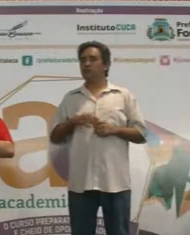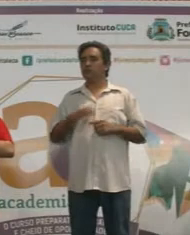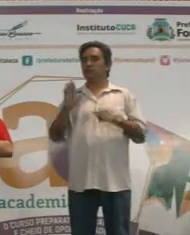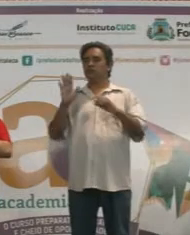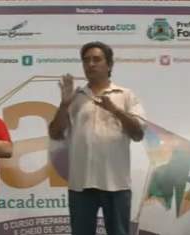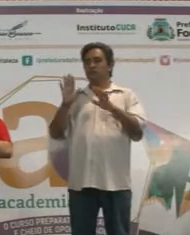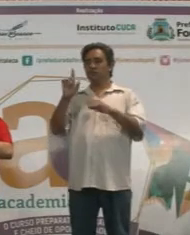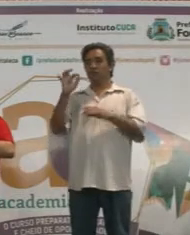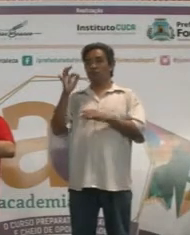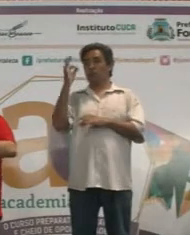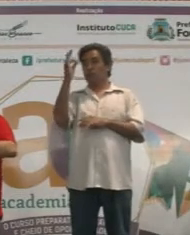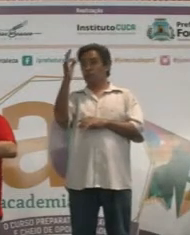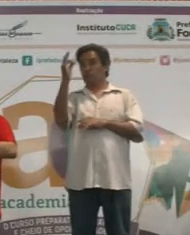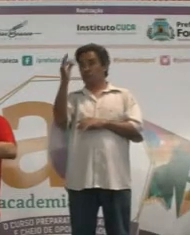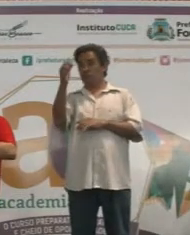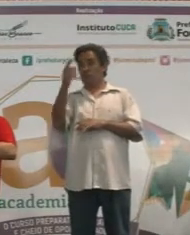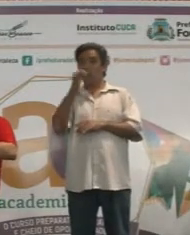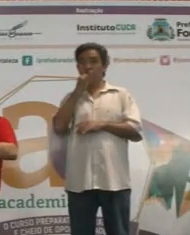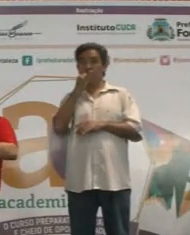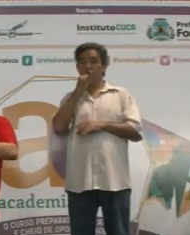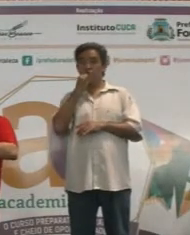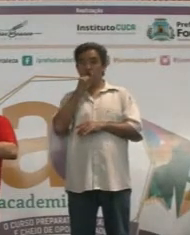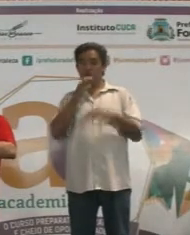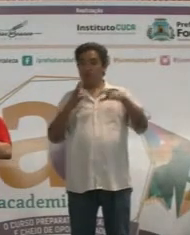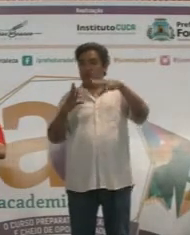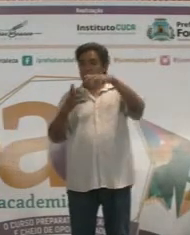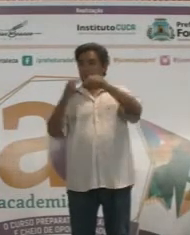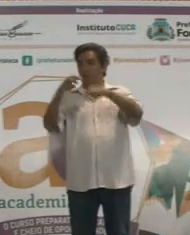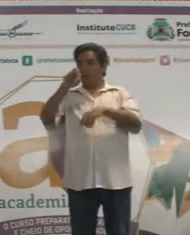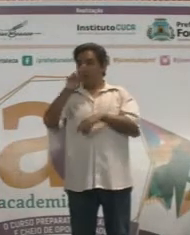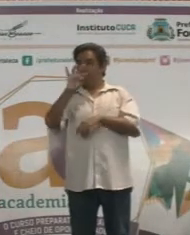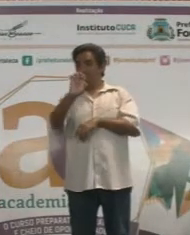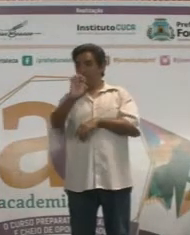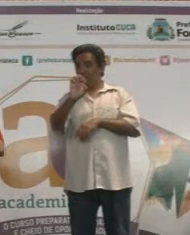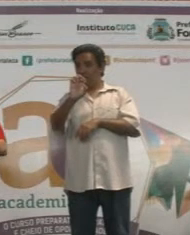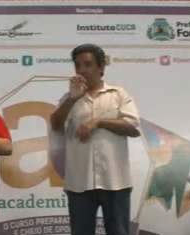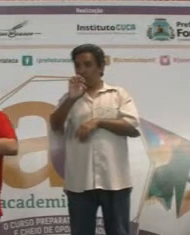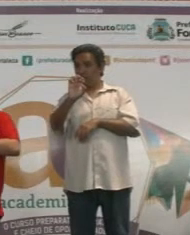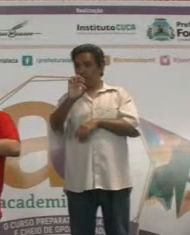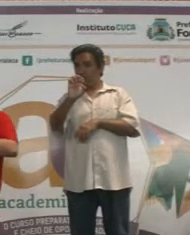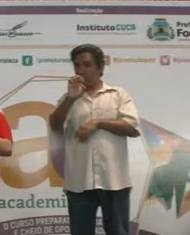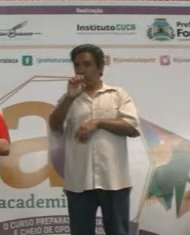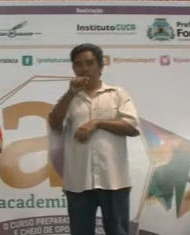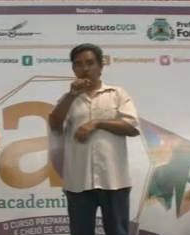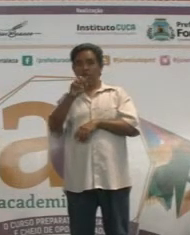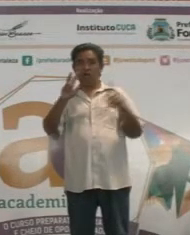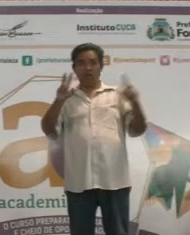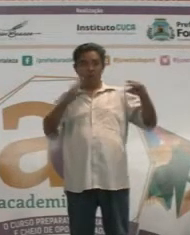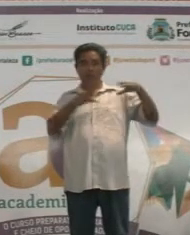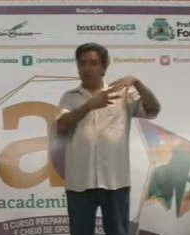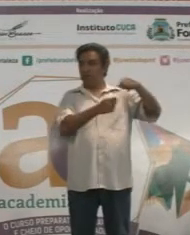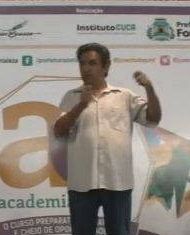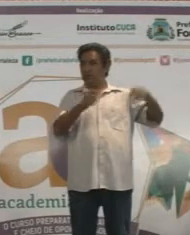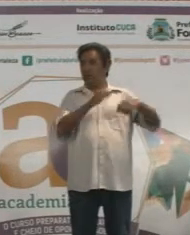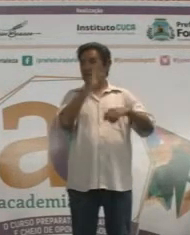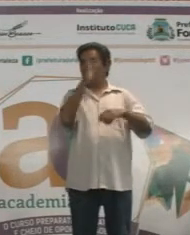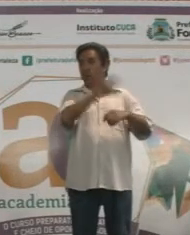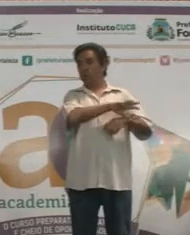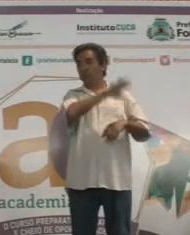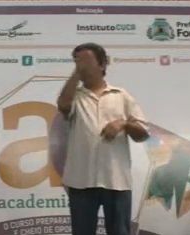que prever o futuro. Com certeza, é uma perspectiva do fugir da Terra. Né? Tem um homem,